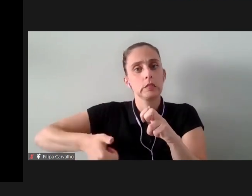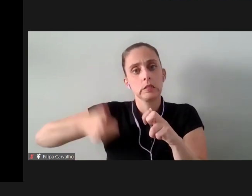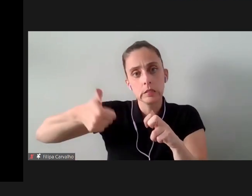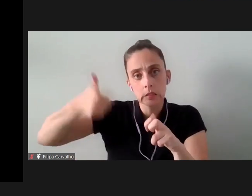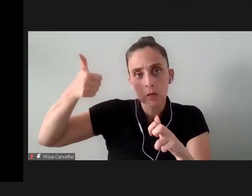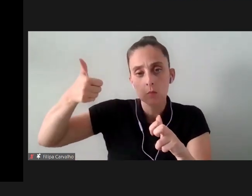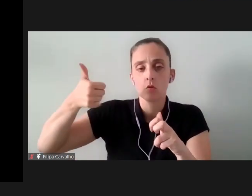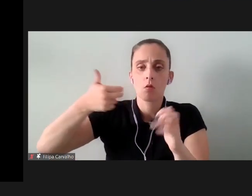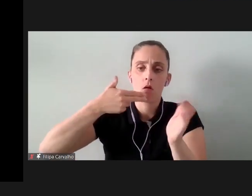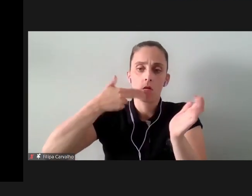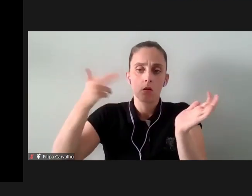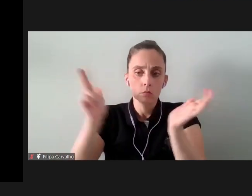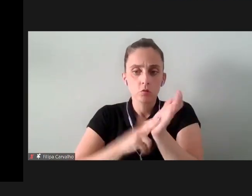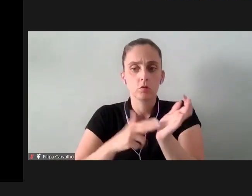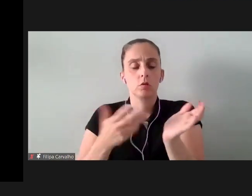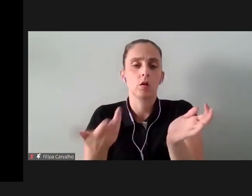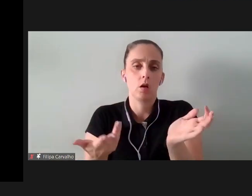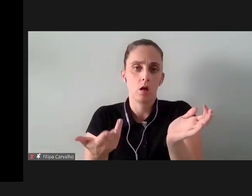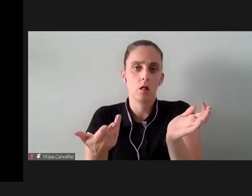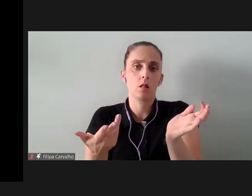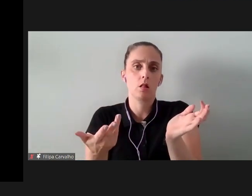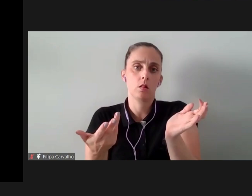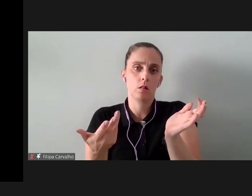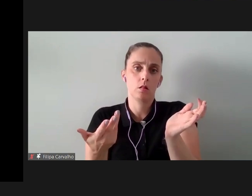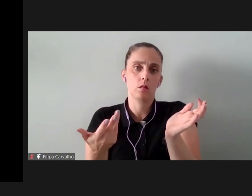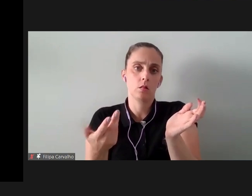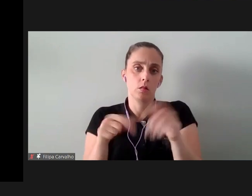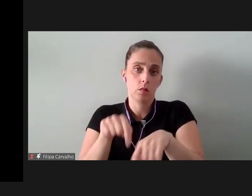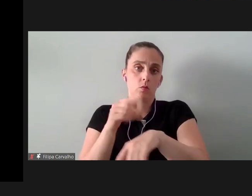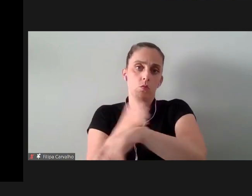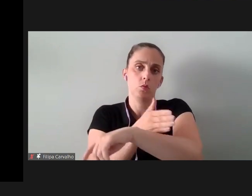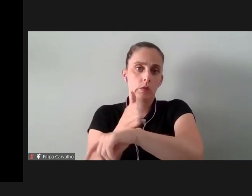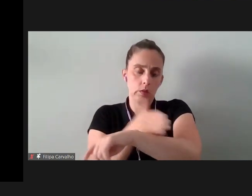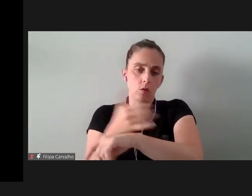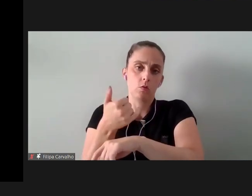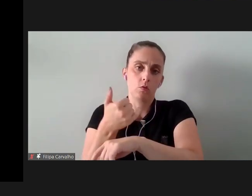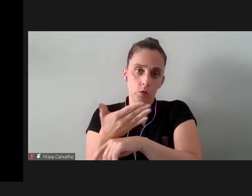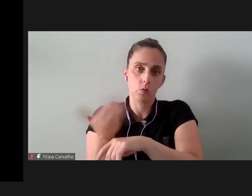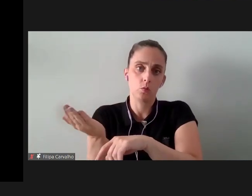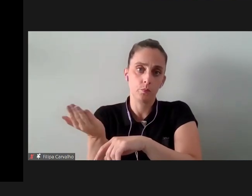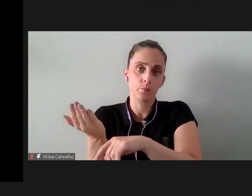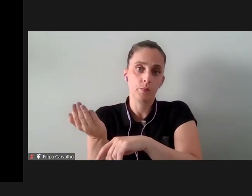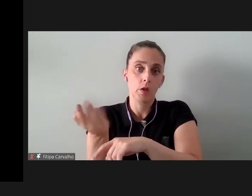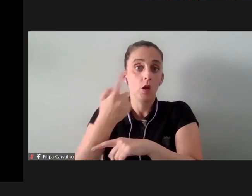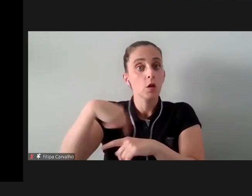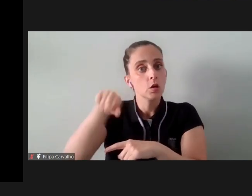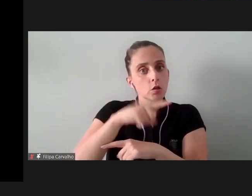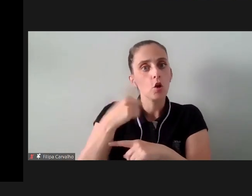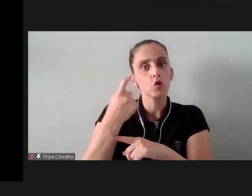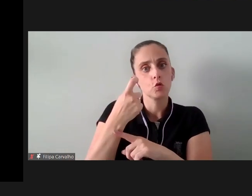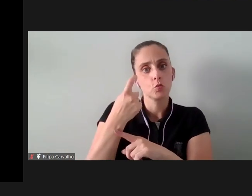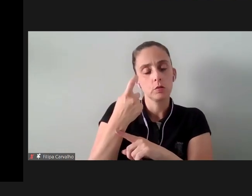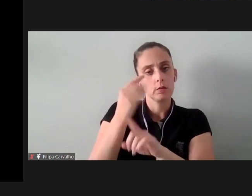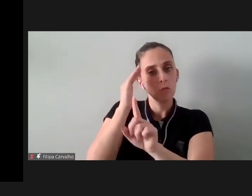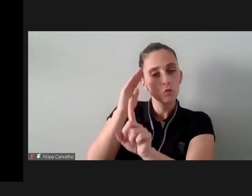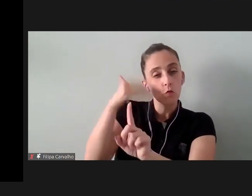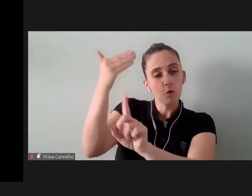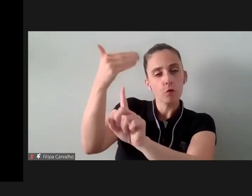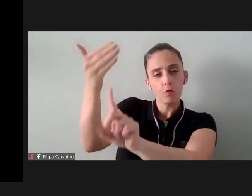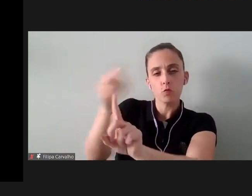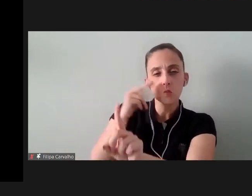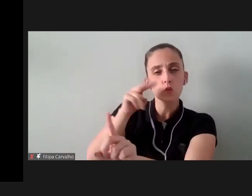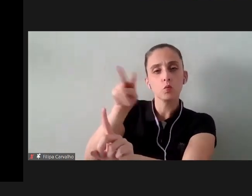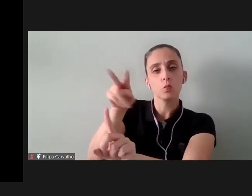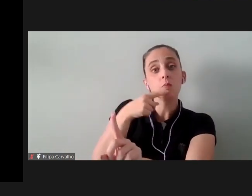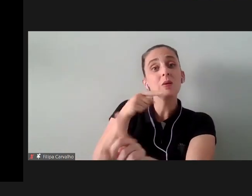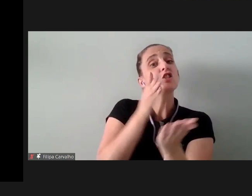relevantes e transformadores desse século XXI. A gente precisa olhar adiante e as escolas têm